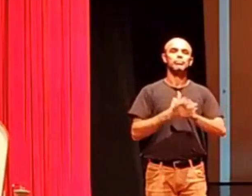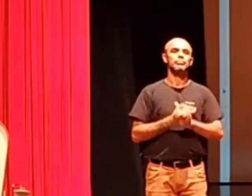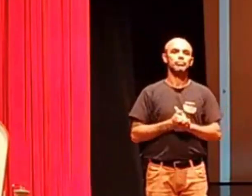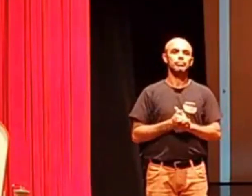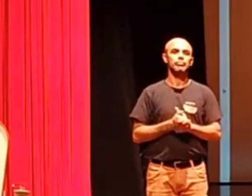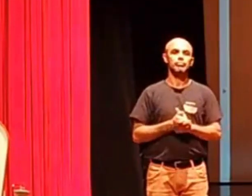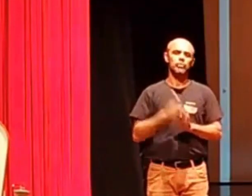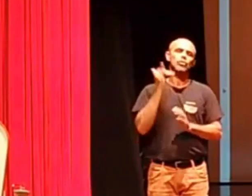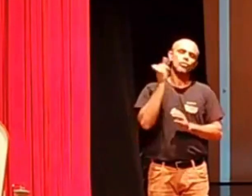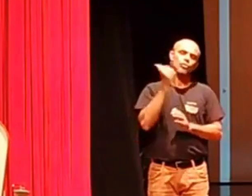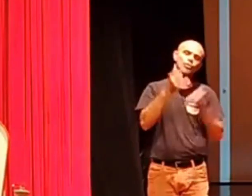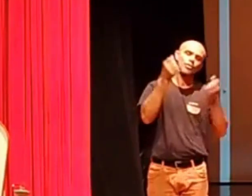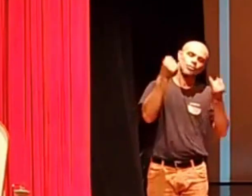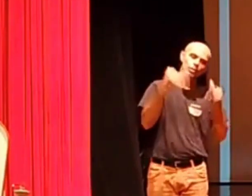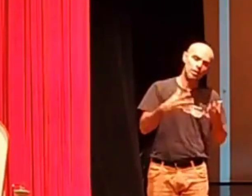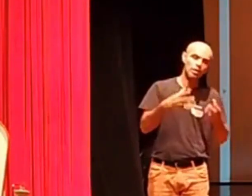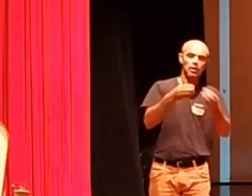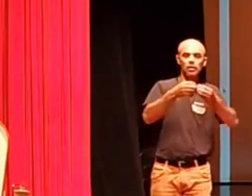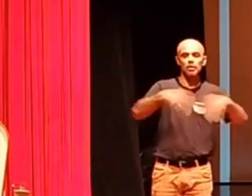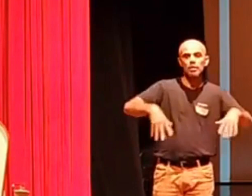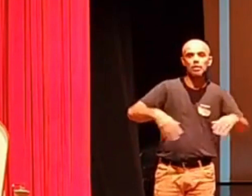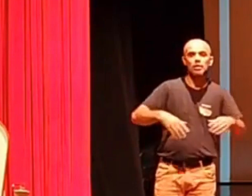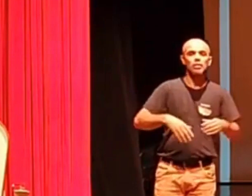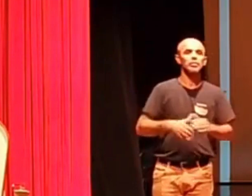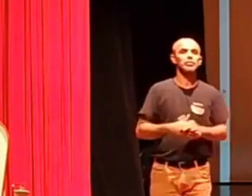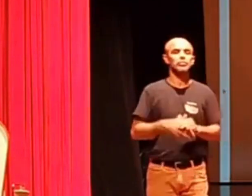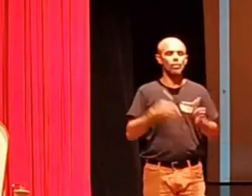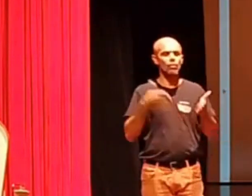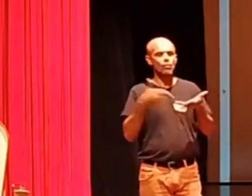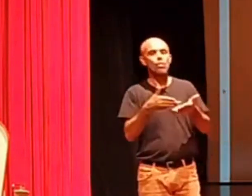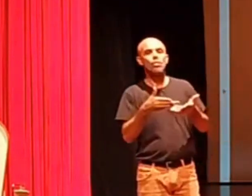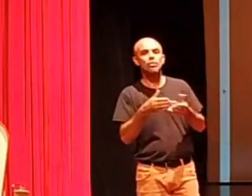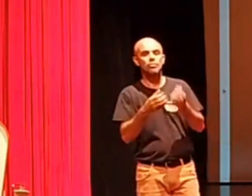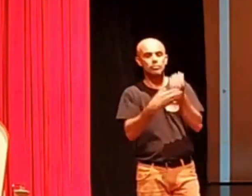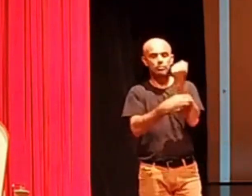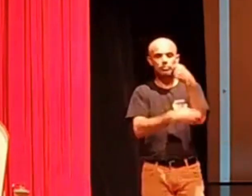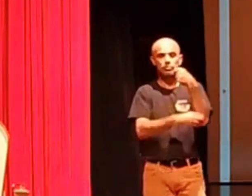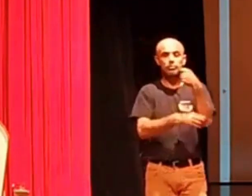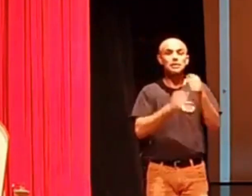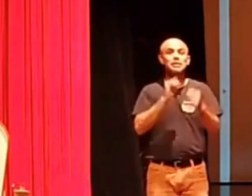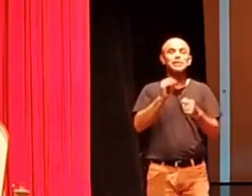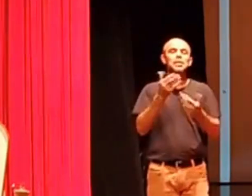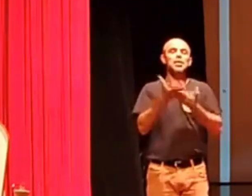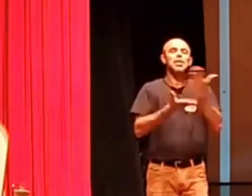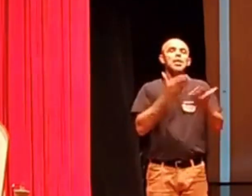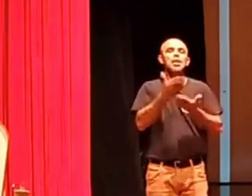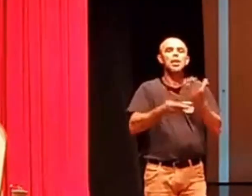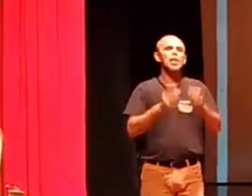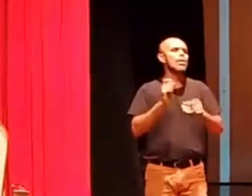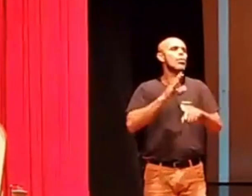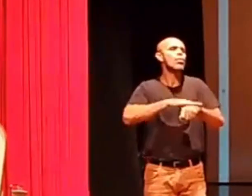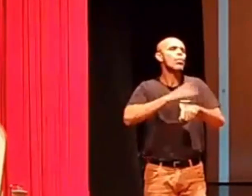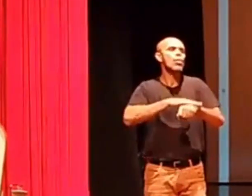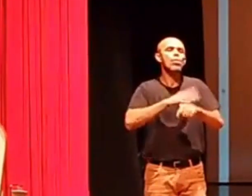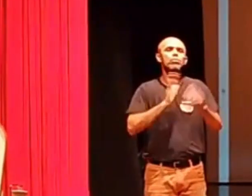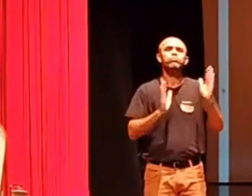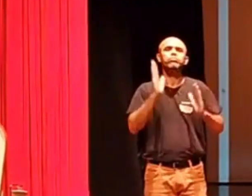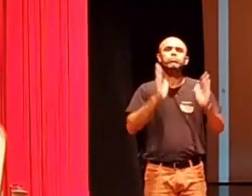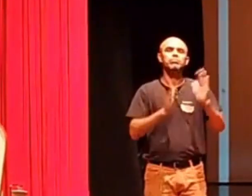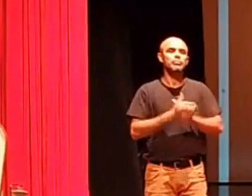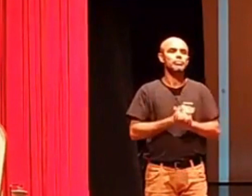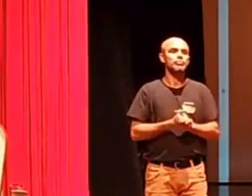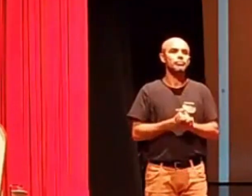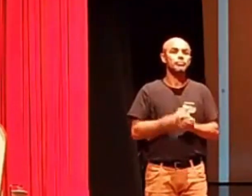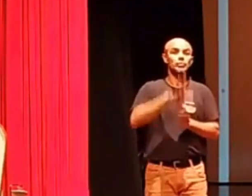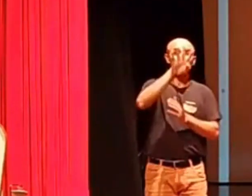Acabei de falar das degenerações secundárias à escoliose. Quando realizar o tratamento, então? Essa tabela